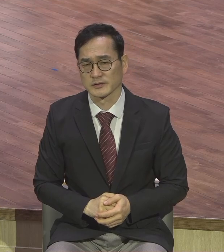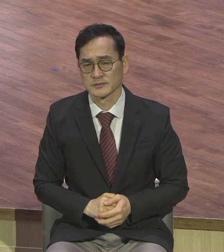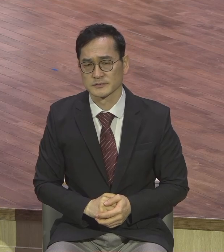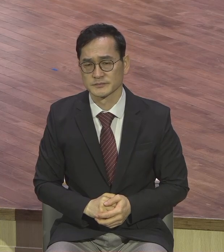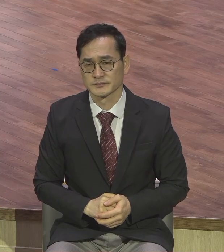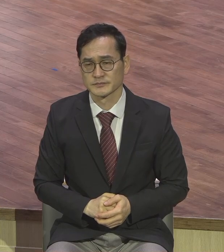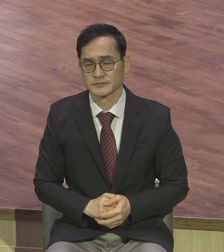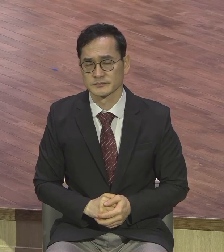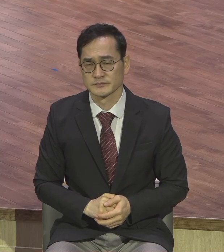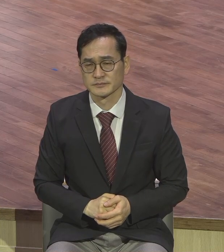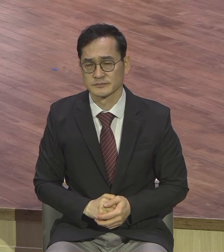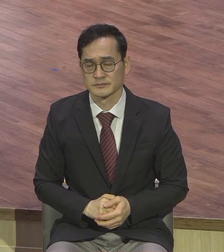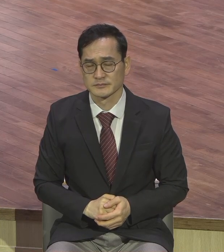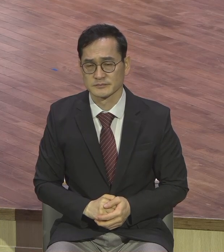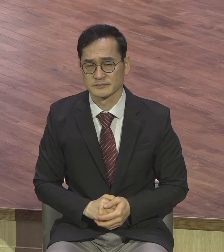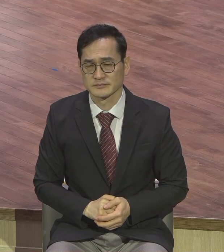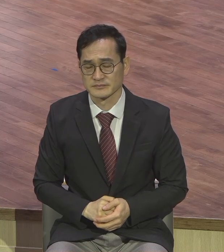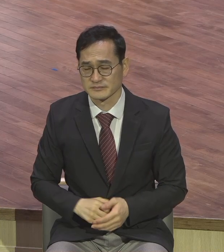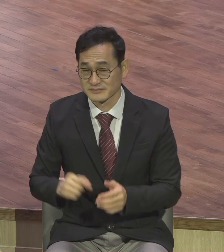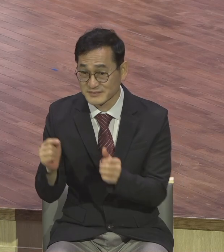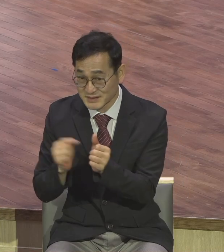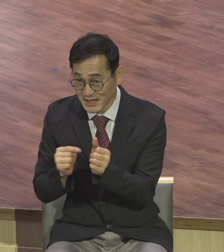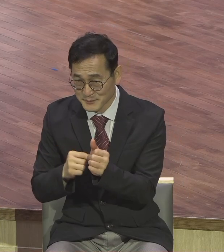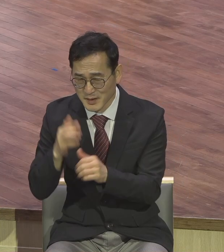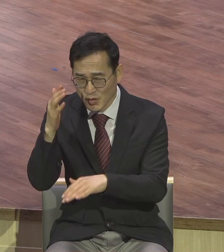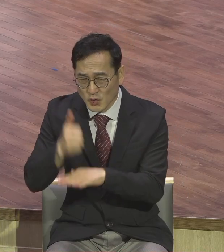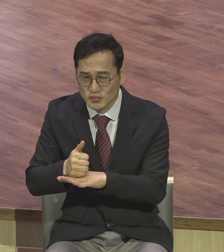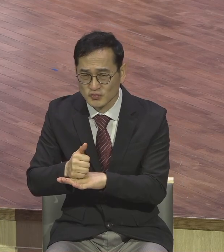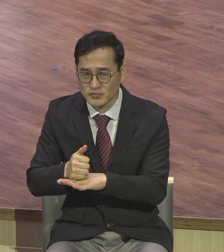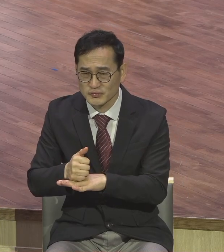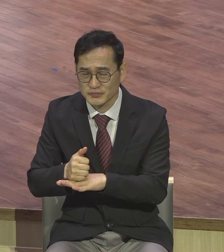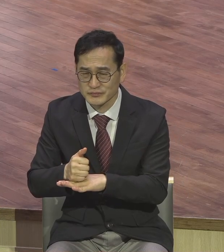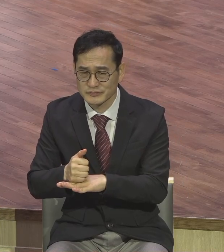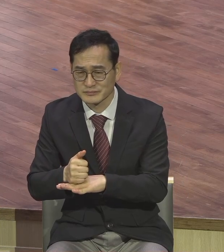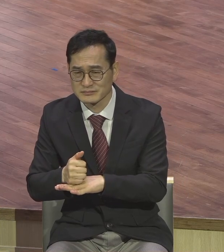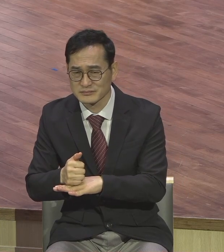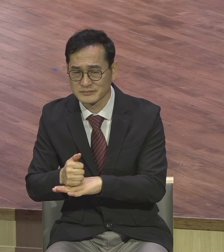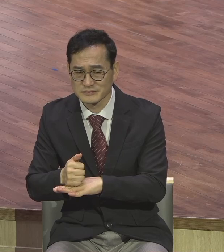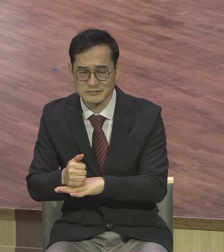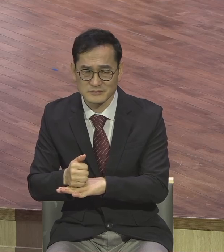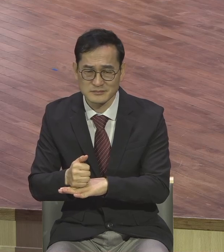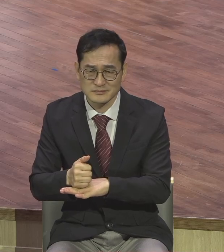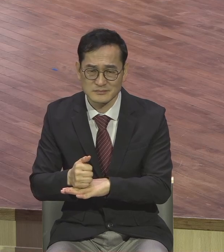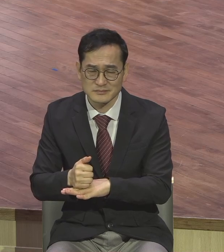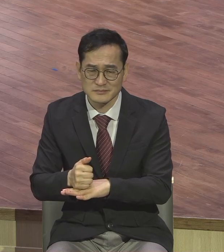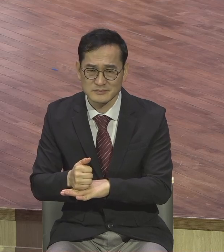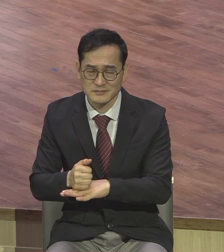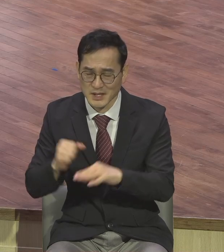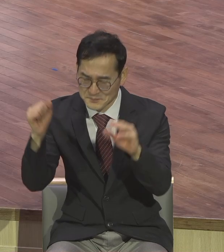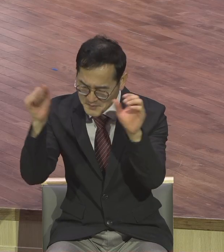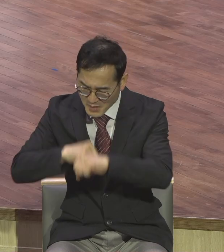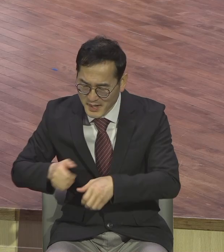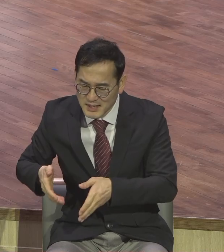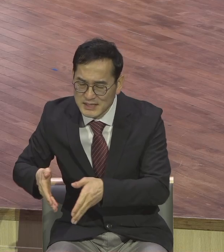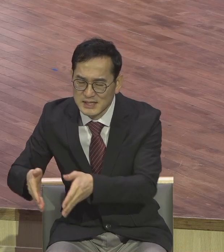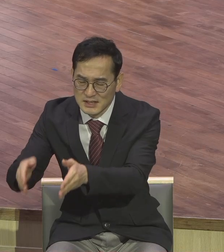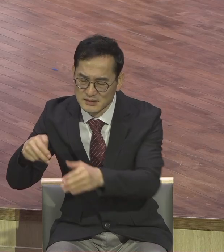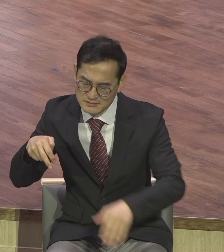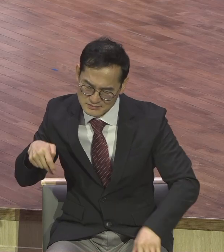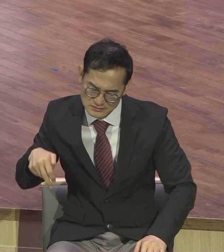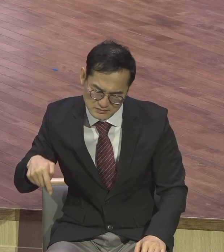가룟 유다가 이렇게 멸망의 길로 갈 수밖에 없었던 근본 이유는 뭐냐? 예수님이 그리스도라는